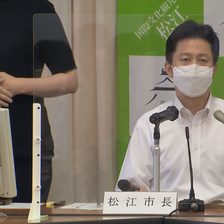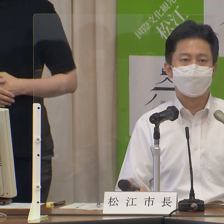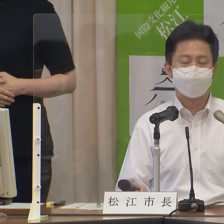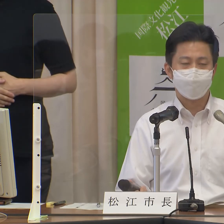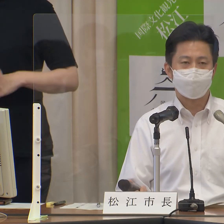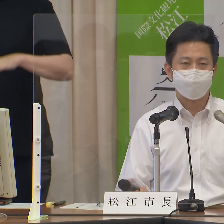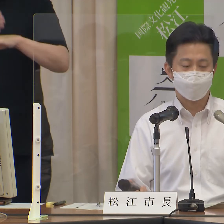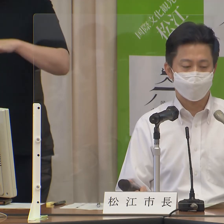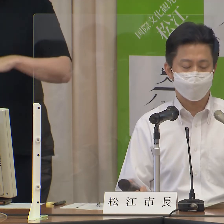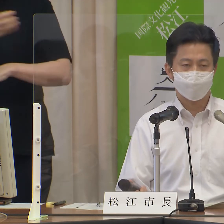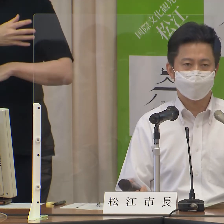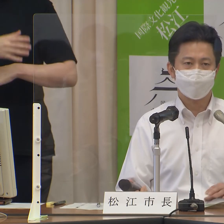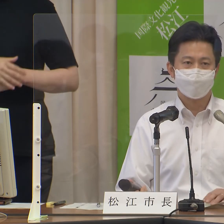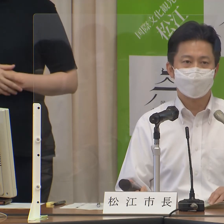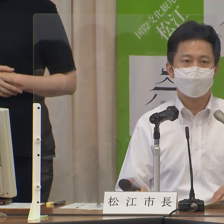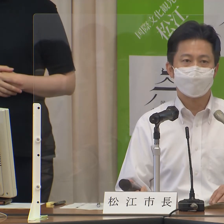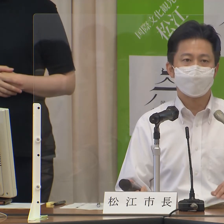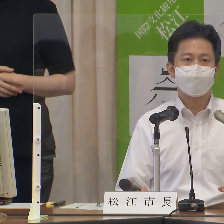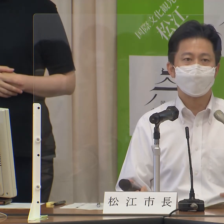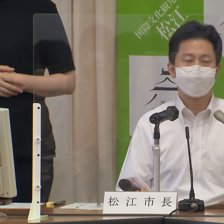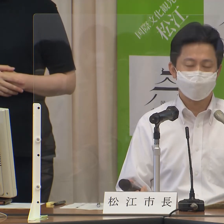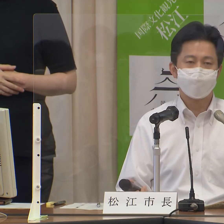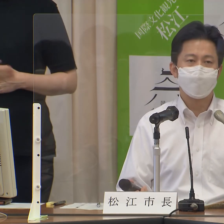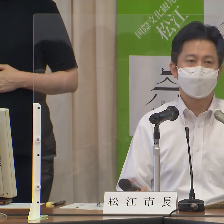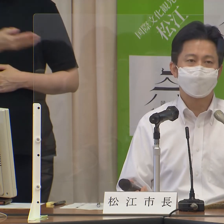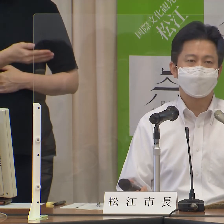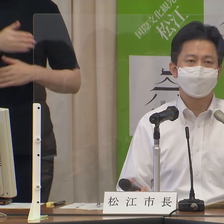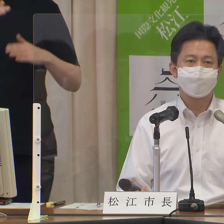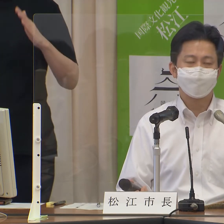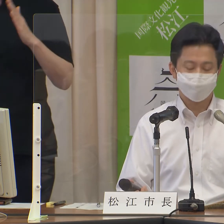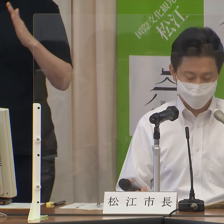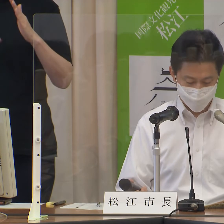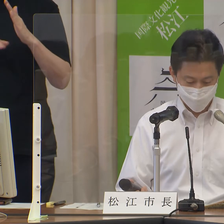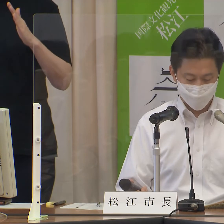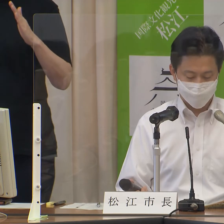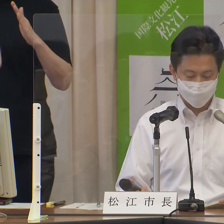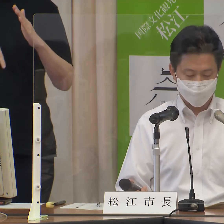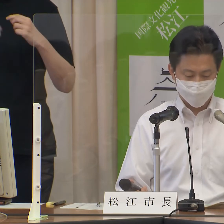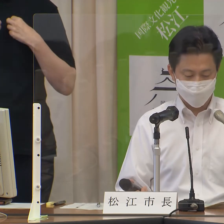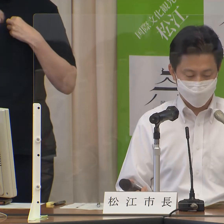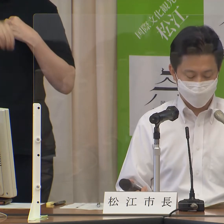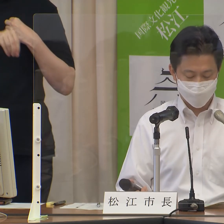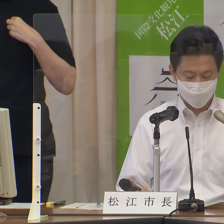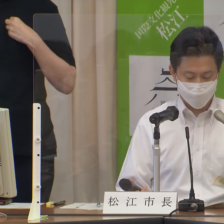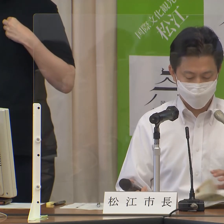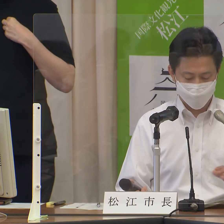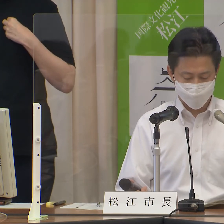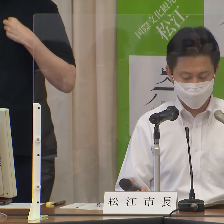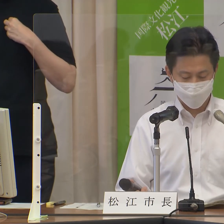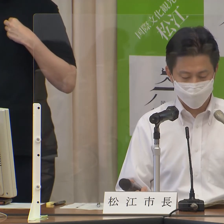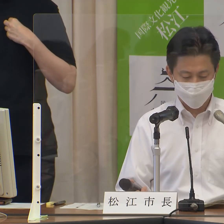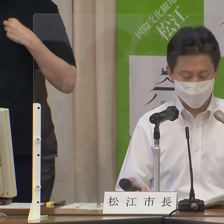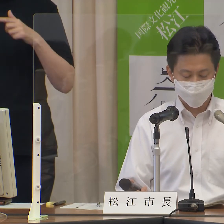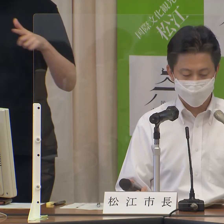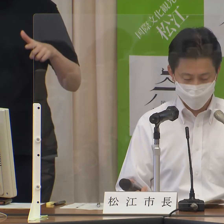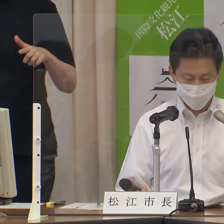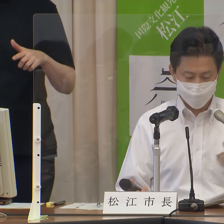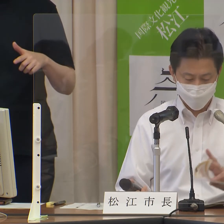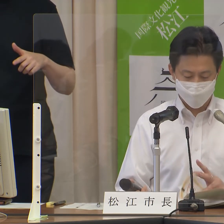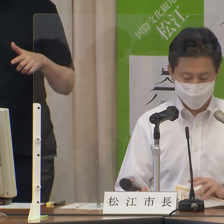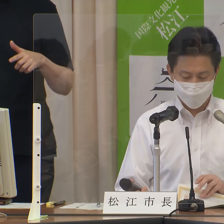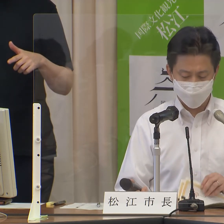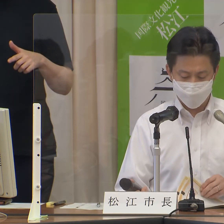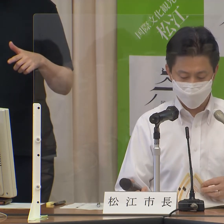ありがとうございます。今家庭内での感染が広がっているということで、その家庭内にウイルスを持ち込んでし